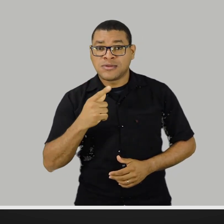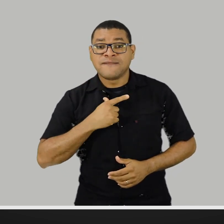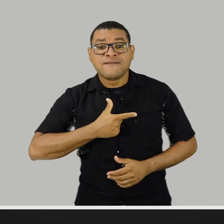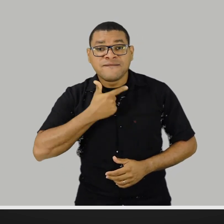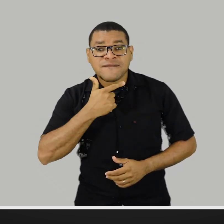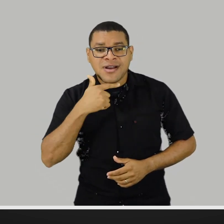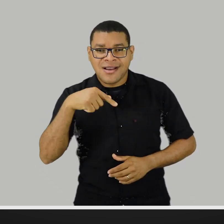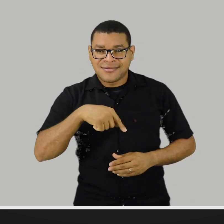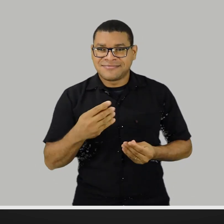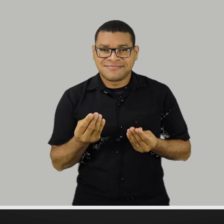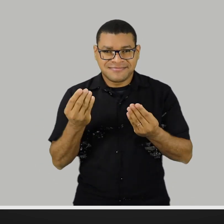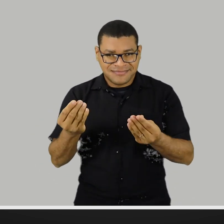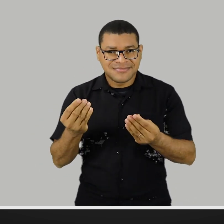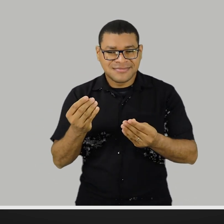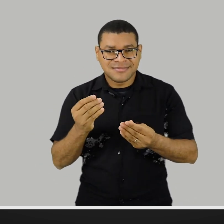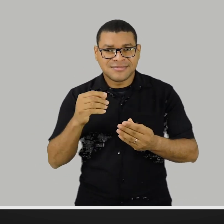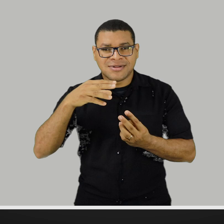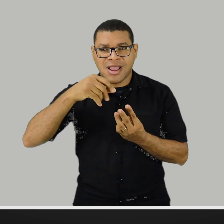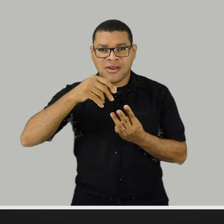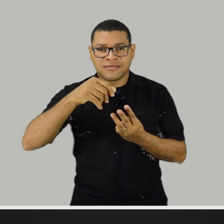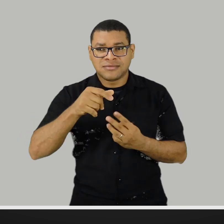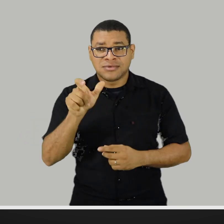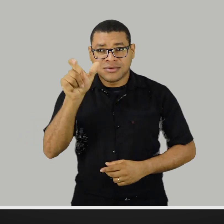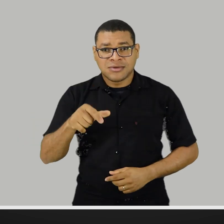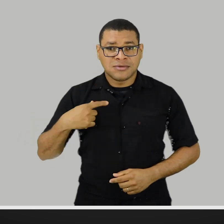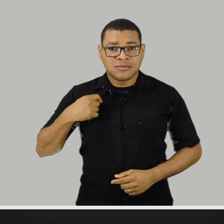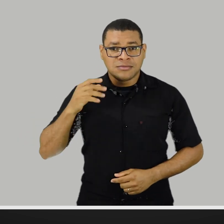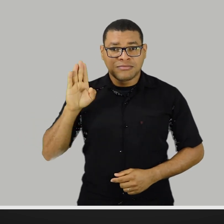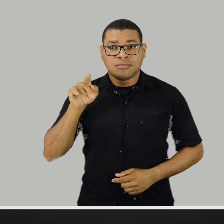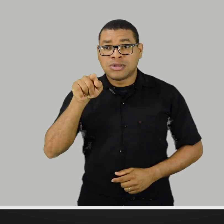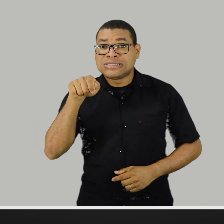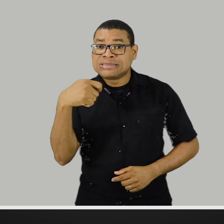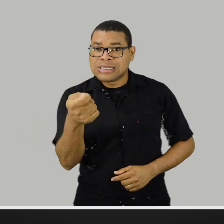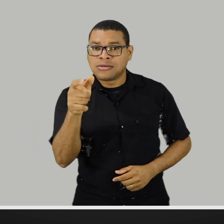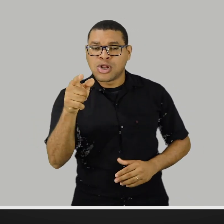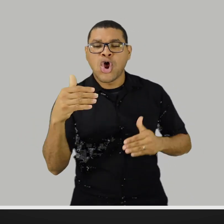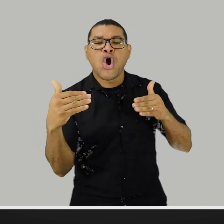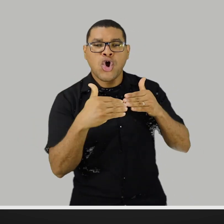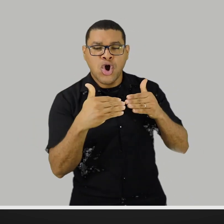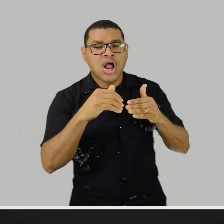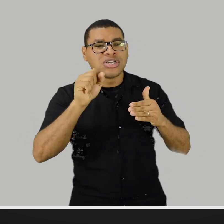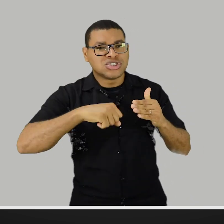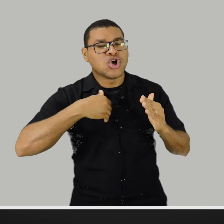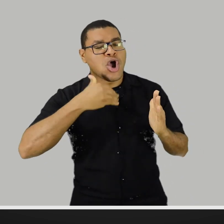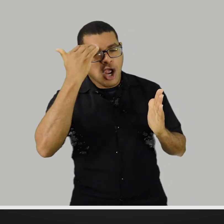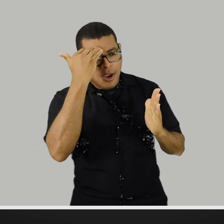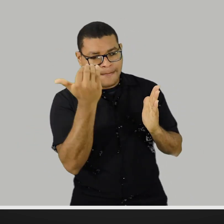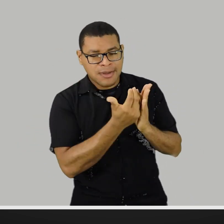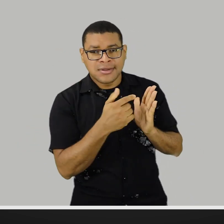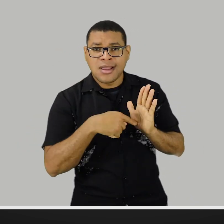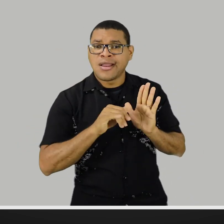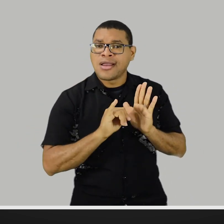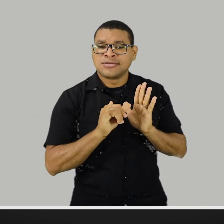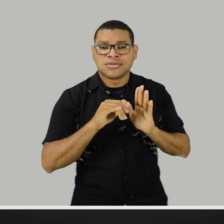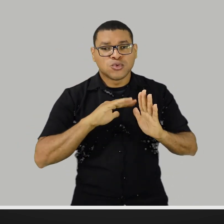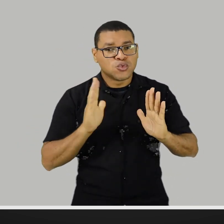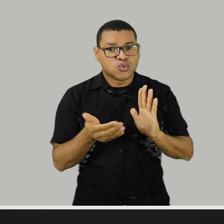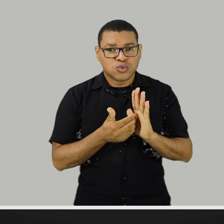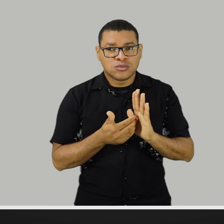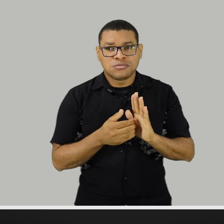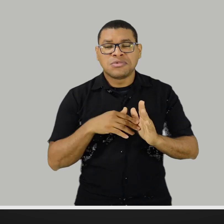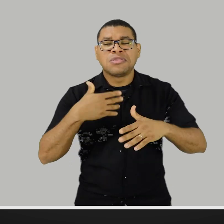ofertadas pela UFC o candidato concorda automaticamente com os termos e condições previstos neste edital